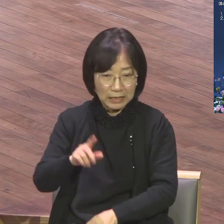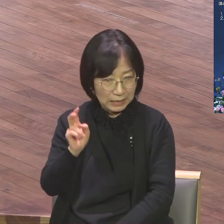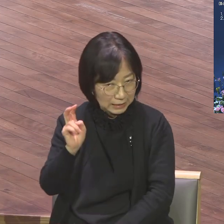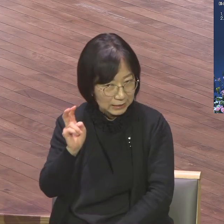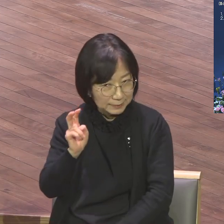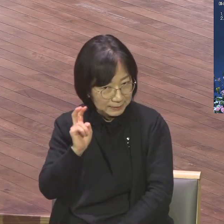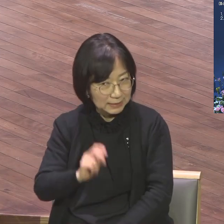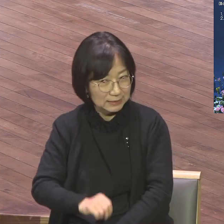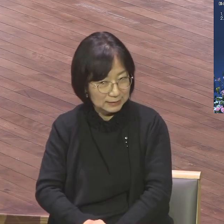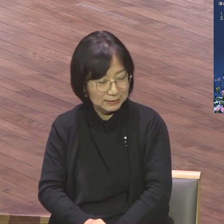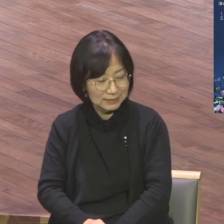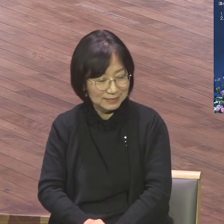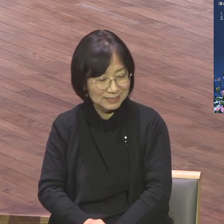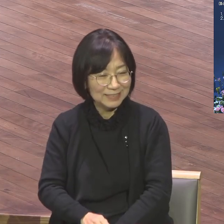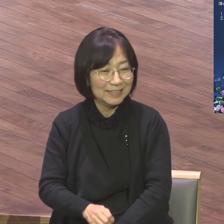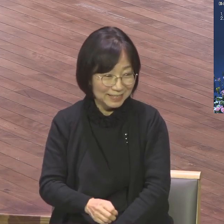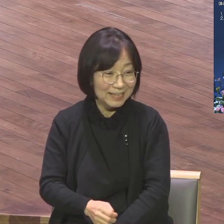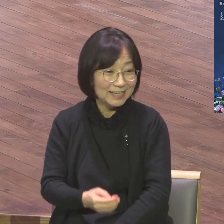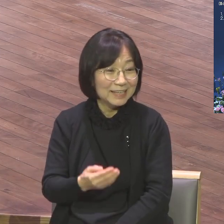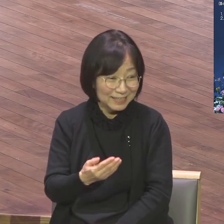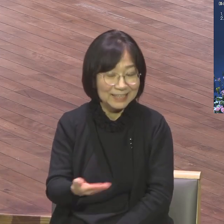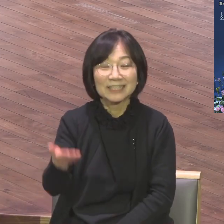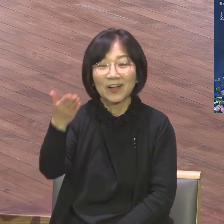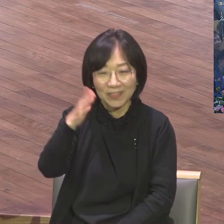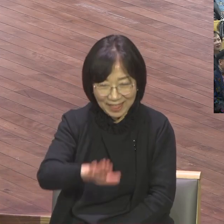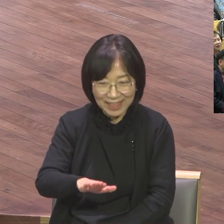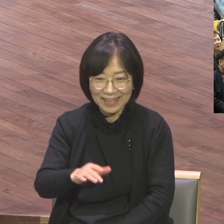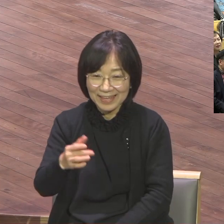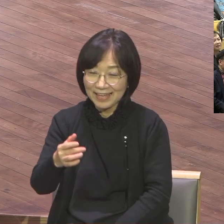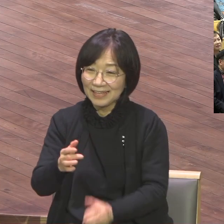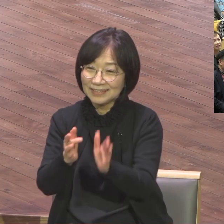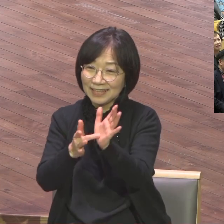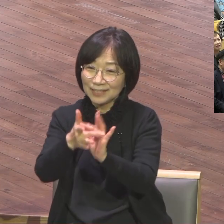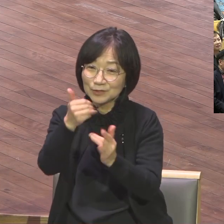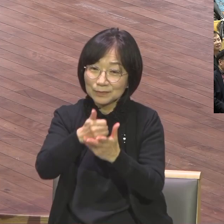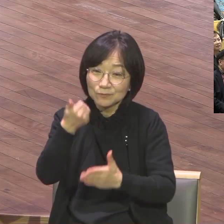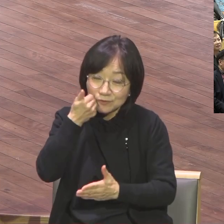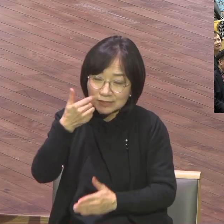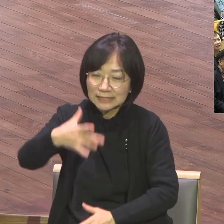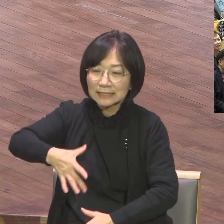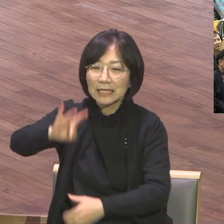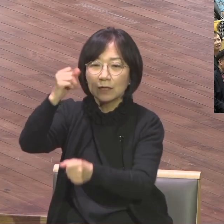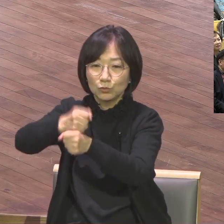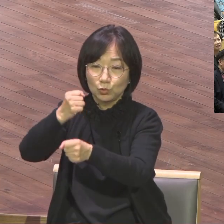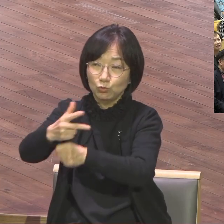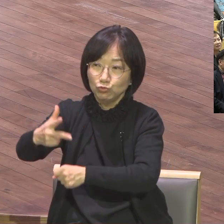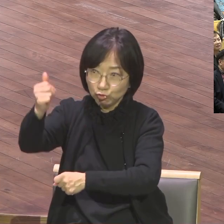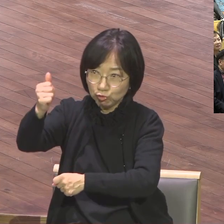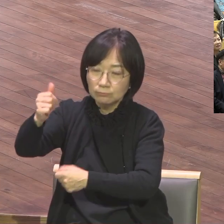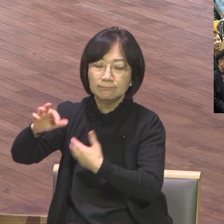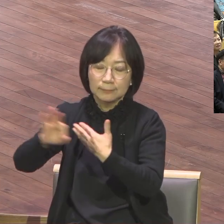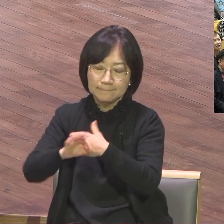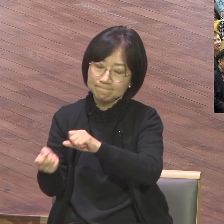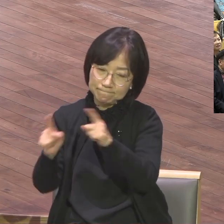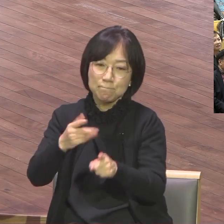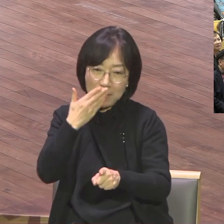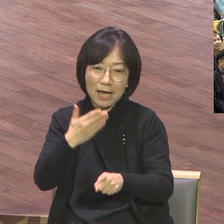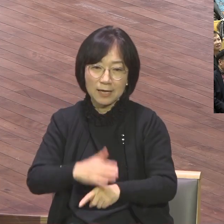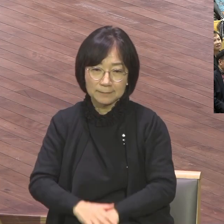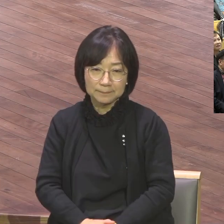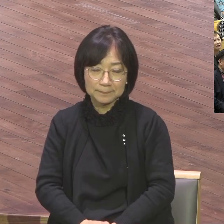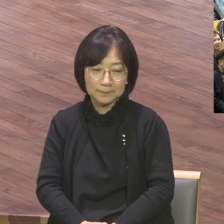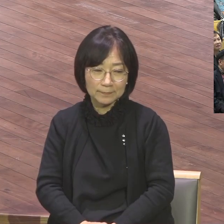창조주 하나님이 예수님이 맞다면 가능합니다. 네. 비웃는 거 맞아요.